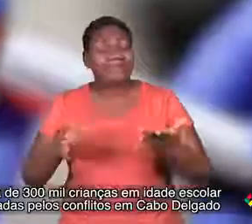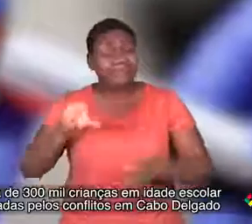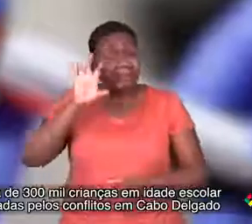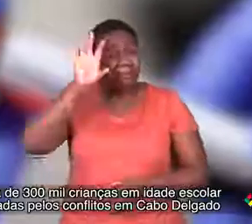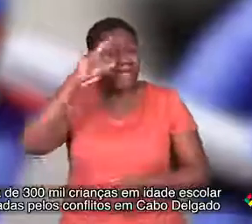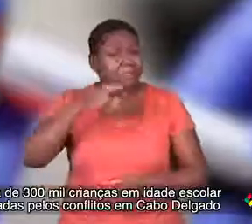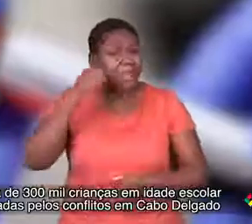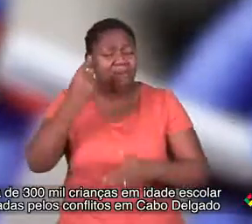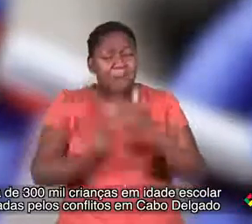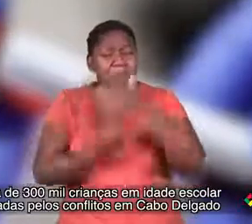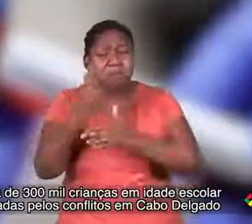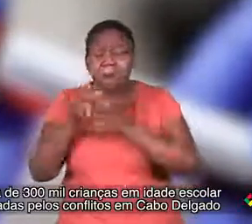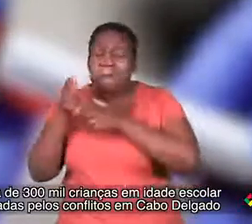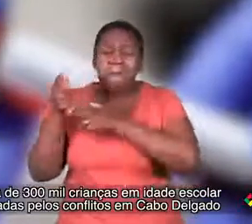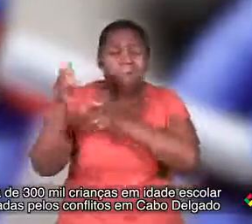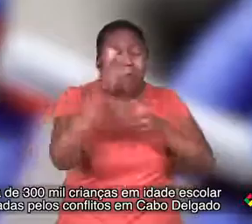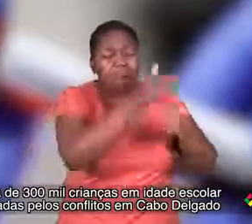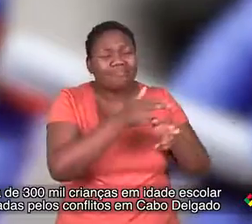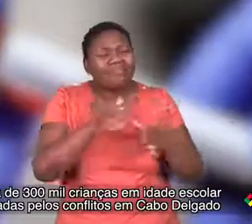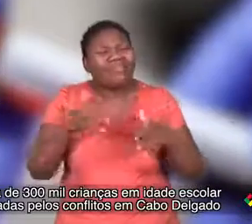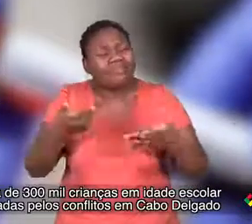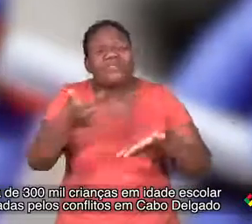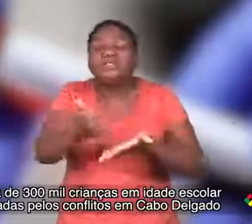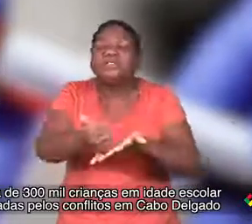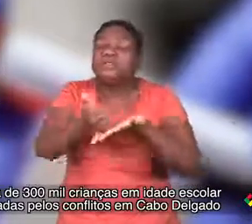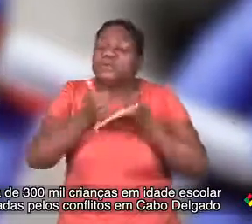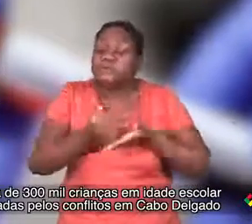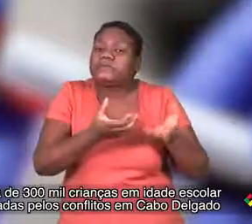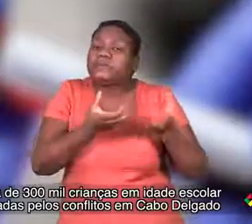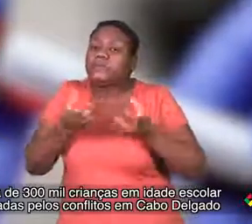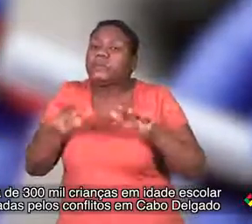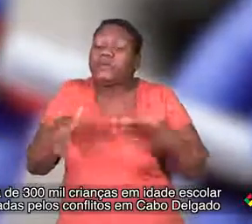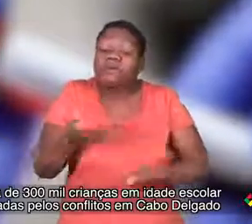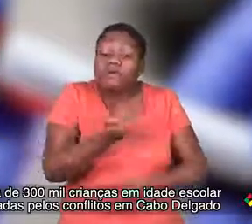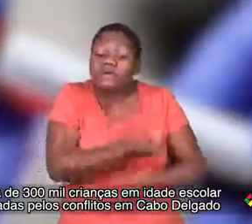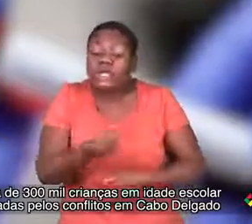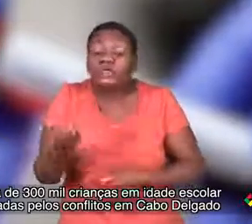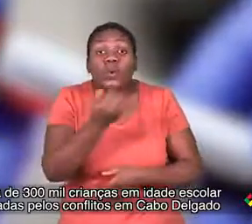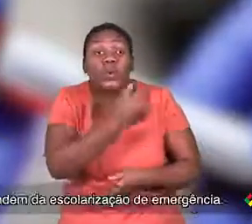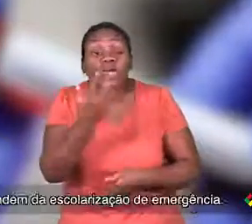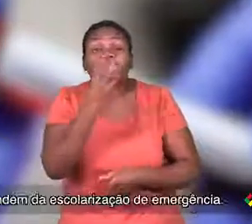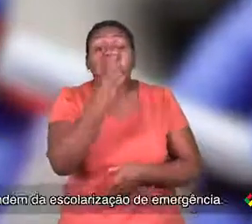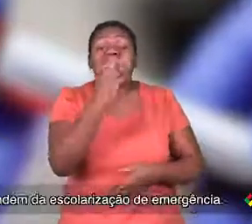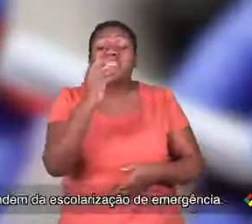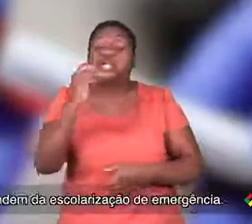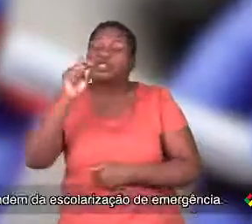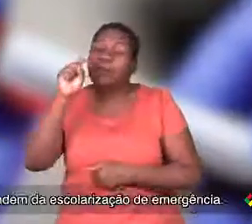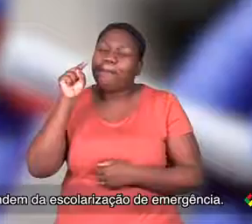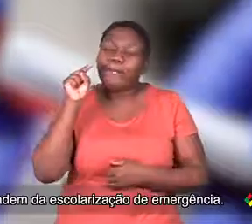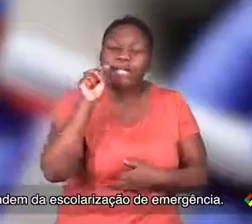Cerca de 300 mil crianças em idade escolar, afetadas pelos conflitos em Cabo e Delgado, dependem da escolarização de